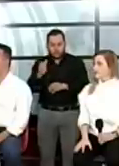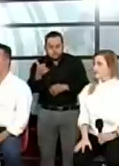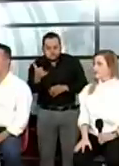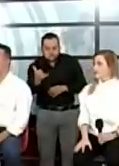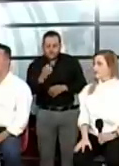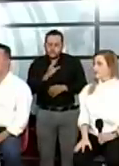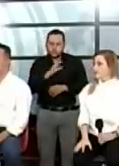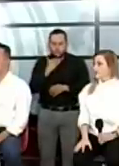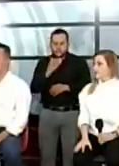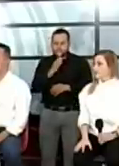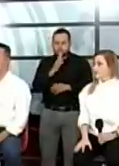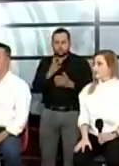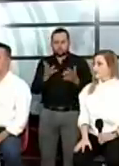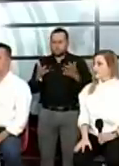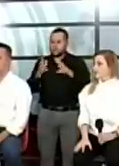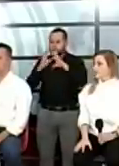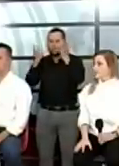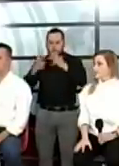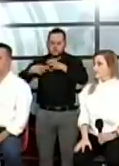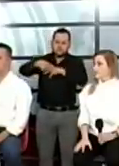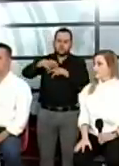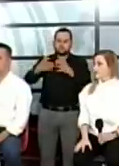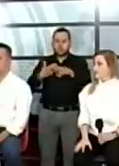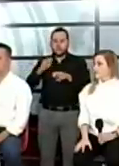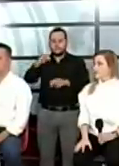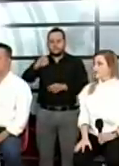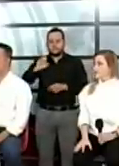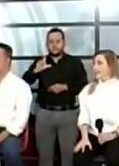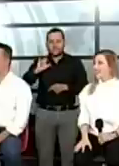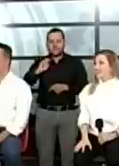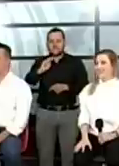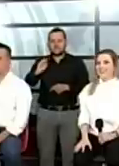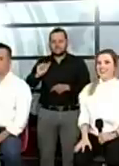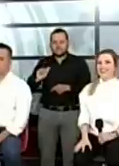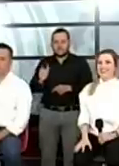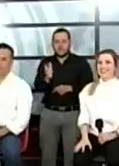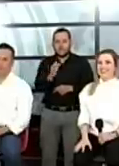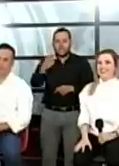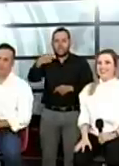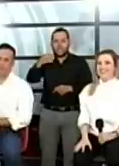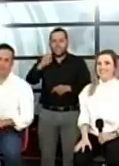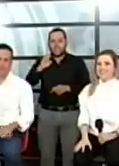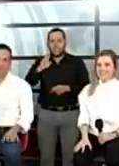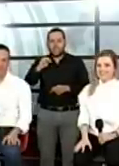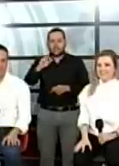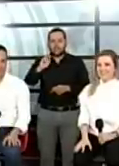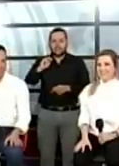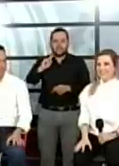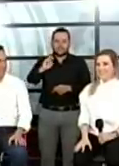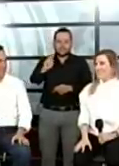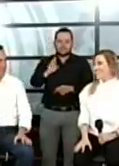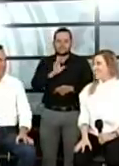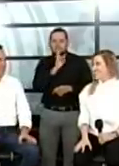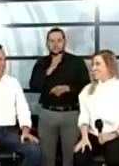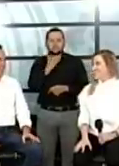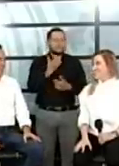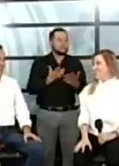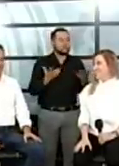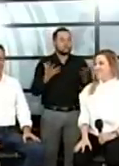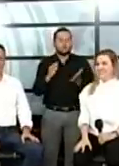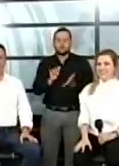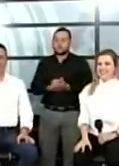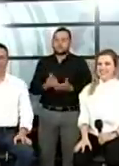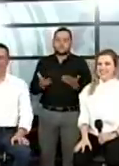aquí, no sé en qué lugar del mundo se encuentra, se llama Melisa Hernández, no sé en qué lugar del mundo estará, quién sabe dónde se estará